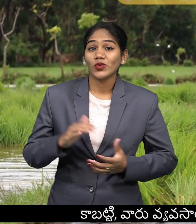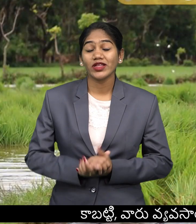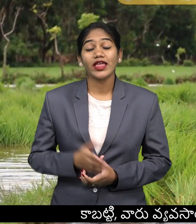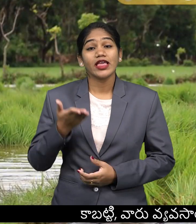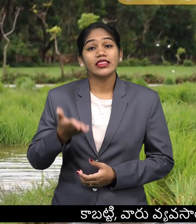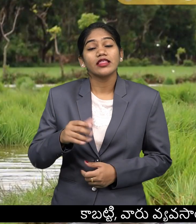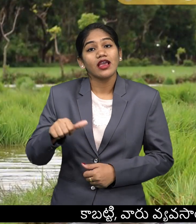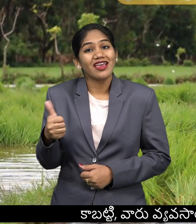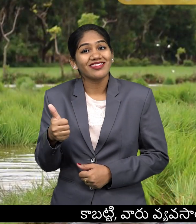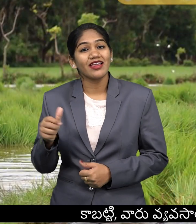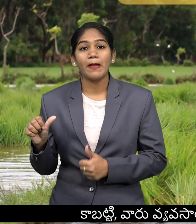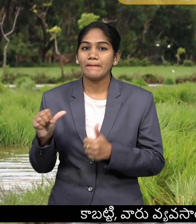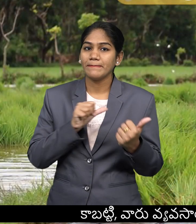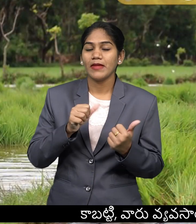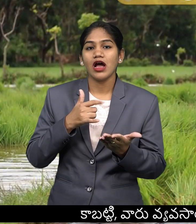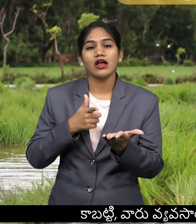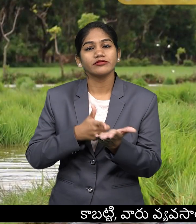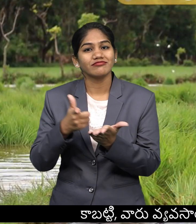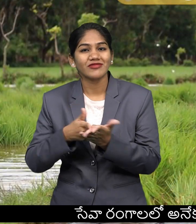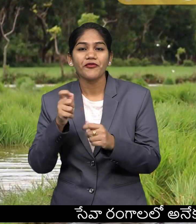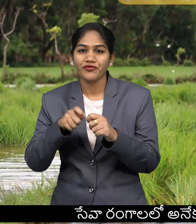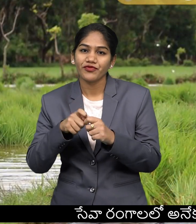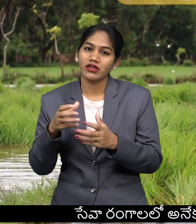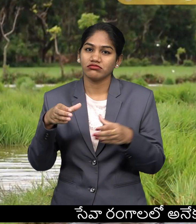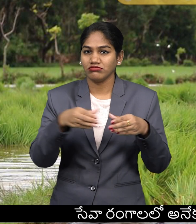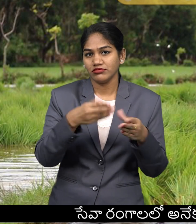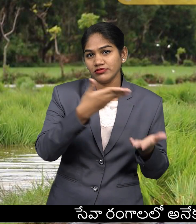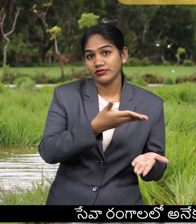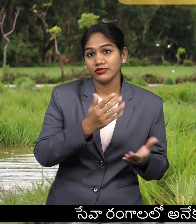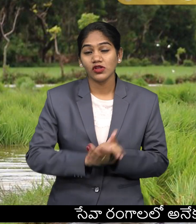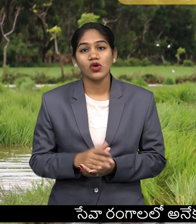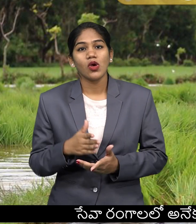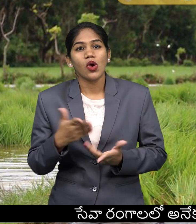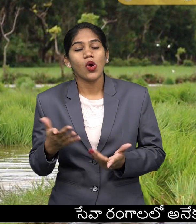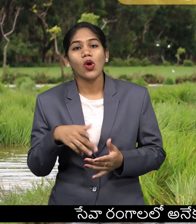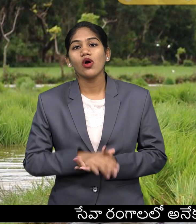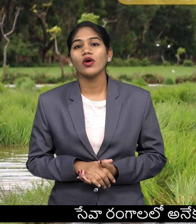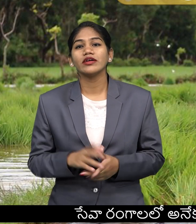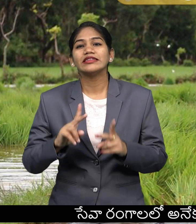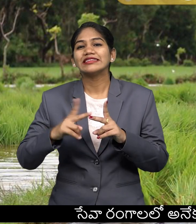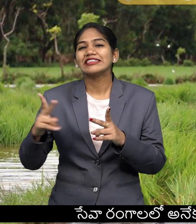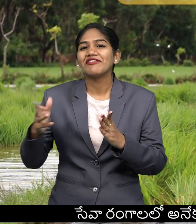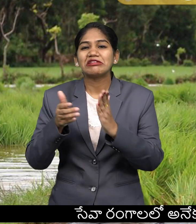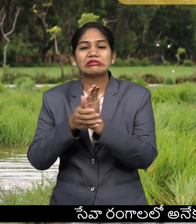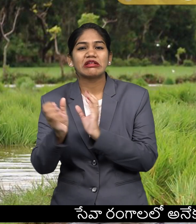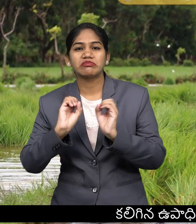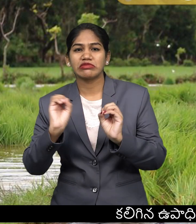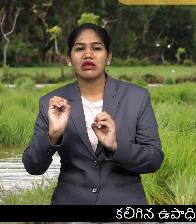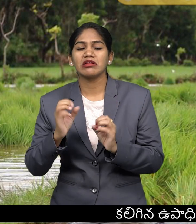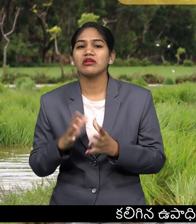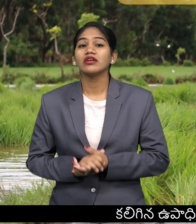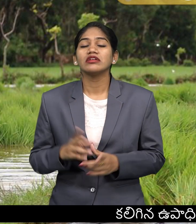కాబట్టి వారు వ్యవసాయ రంగానికి తిరిగి వెళ్తారు లేదా సేవా రంగాలలో అనేక నైపుణ్యం లేని తక్కువ సంపాదన